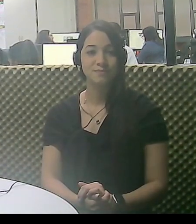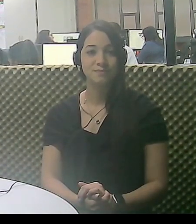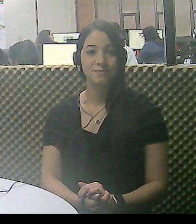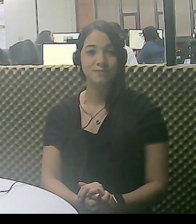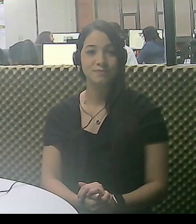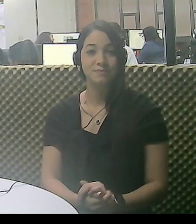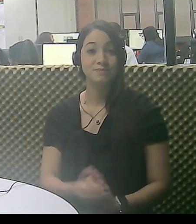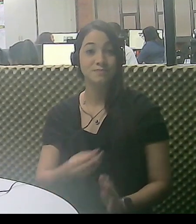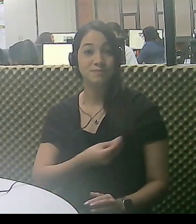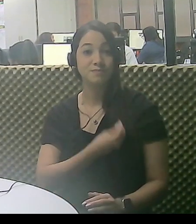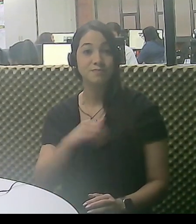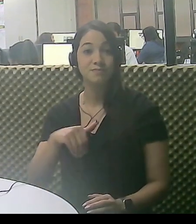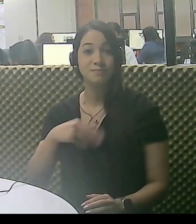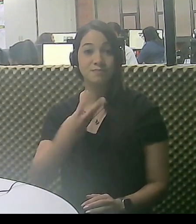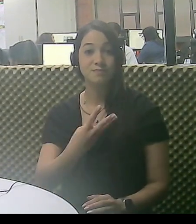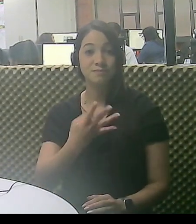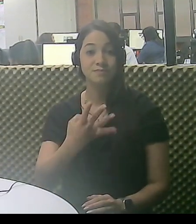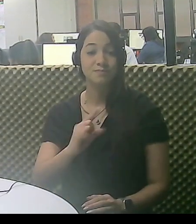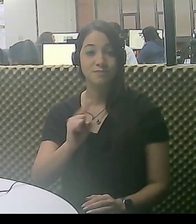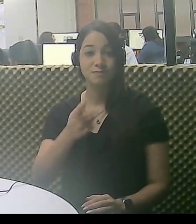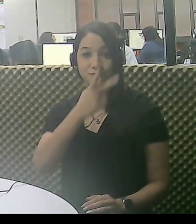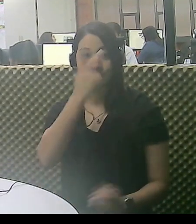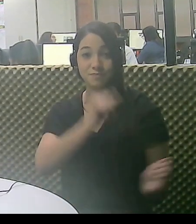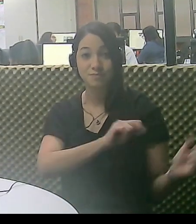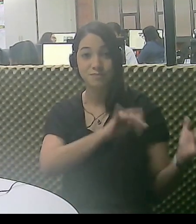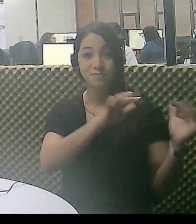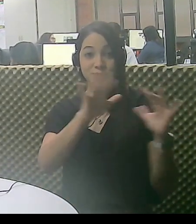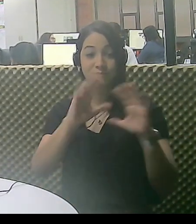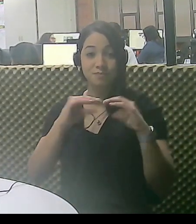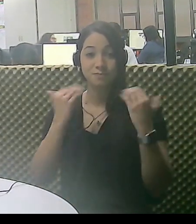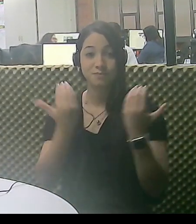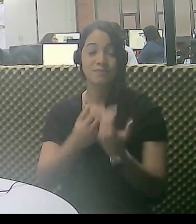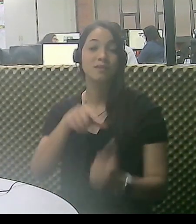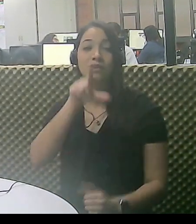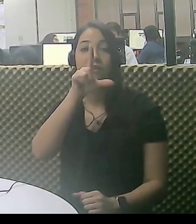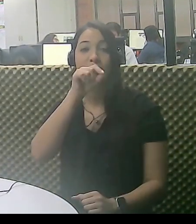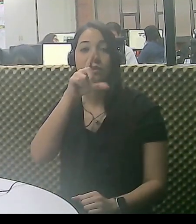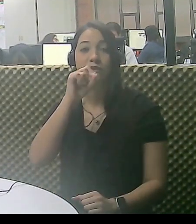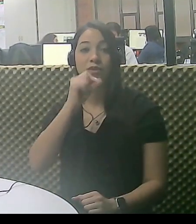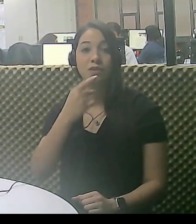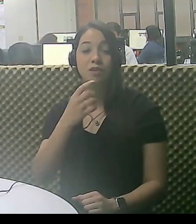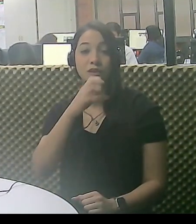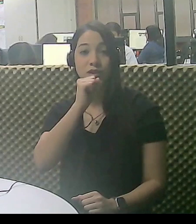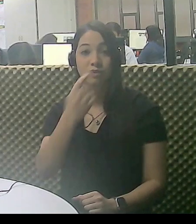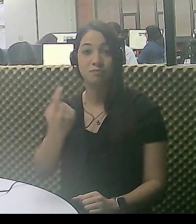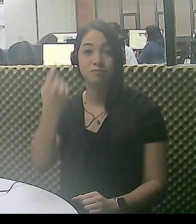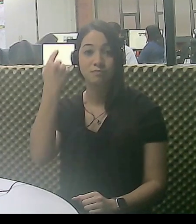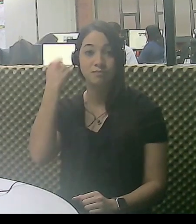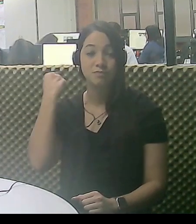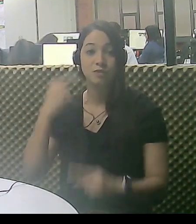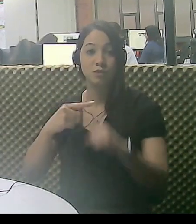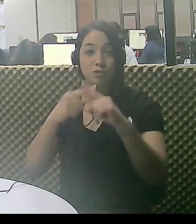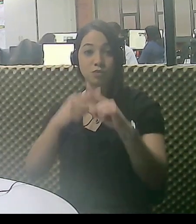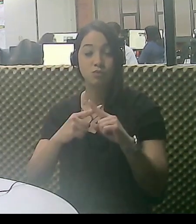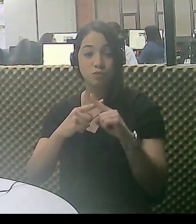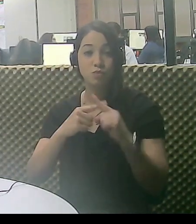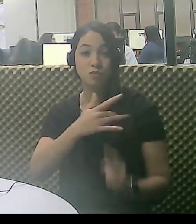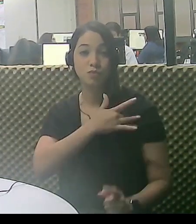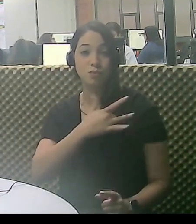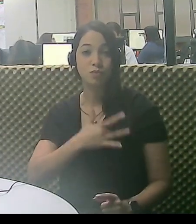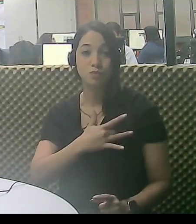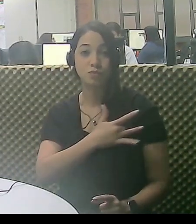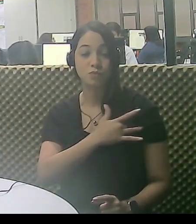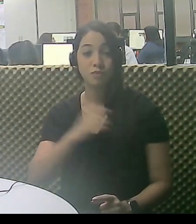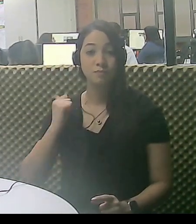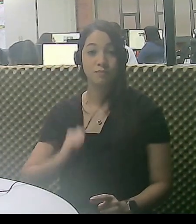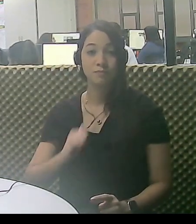Com presença de mais de 34 mil pessoas, o estádio Parque do Sabiá recebeu no último sábado o clássico entre Cruzeiro e Atlético